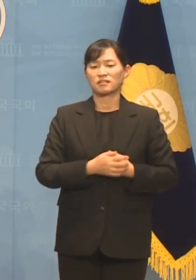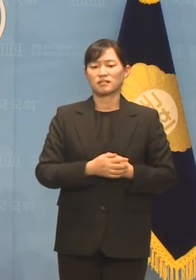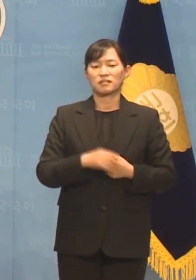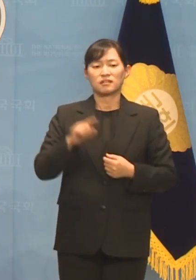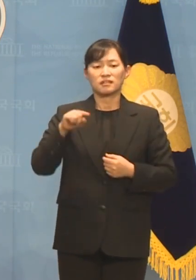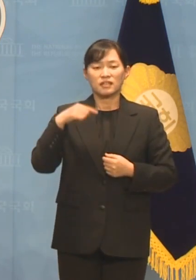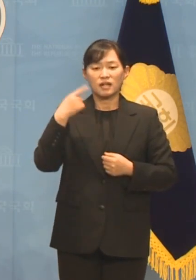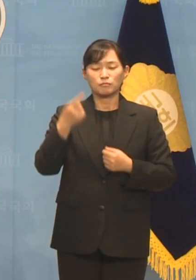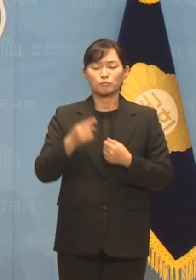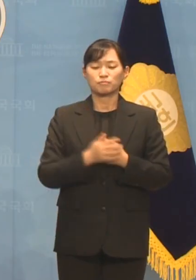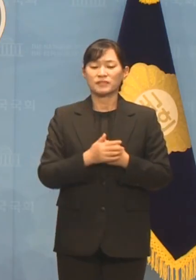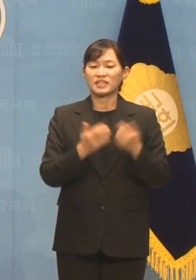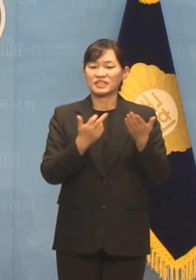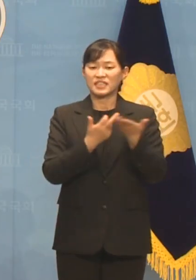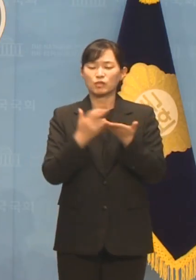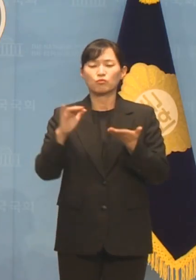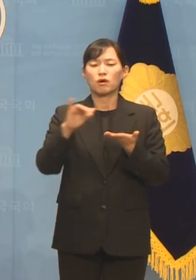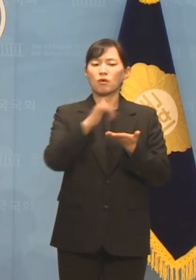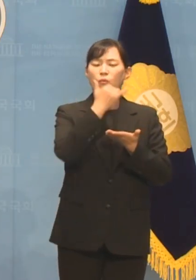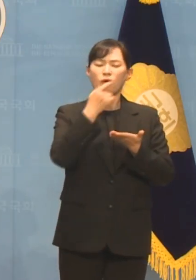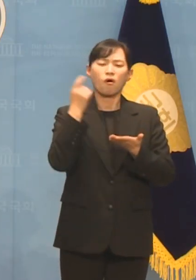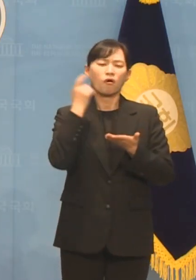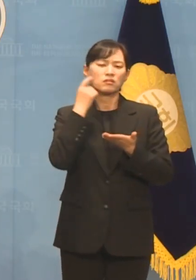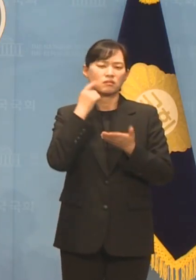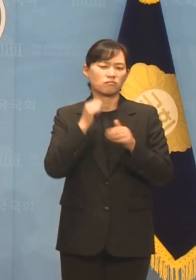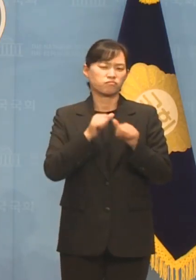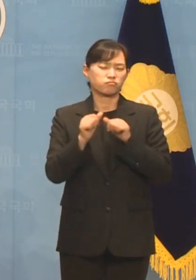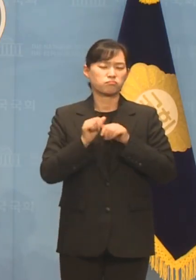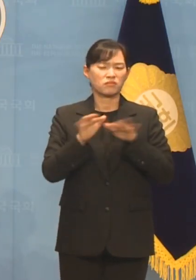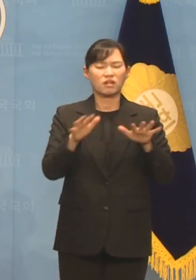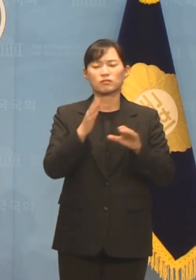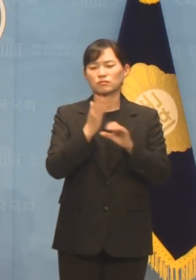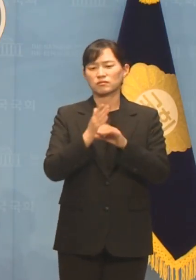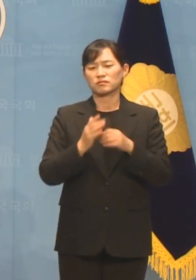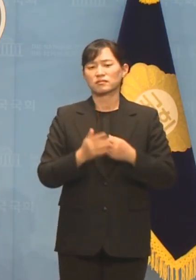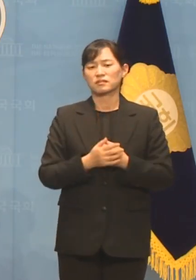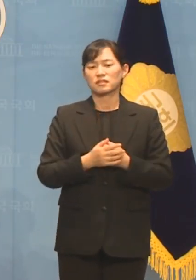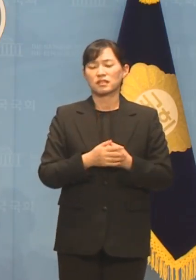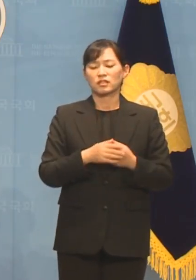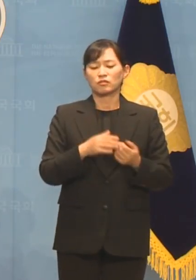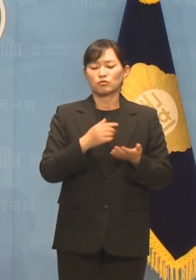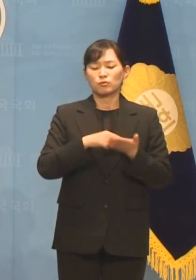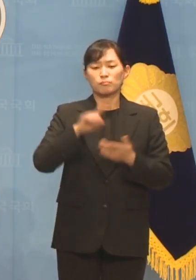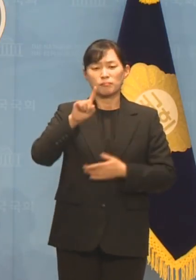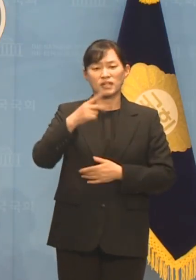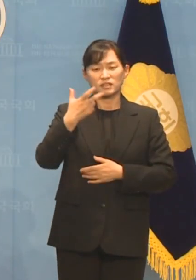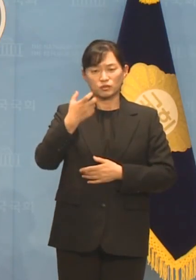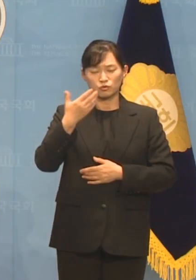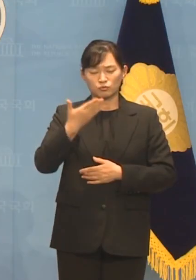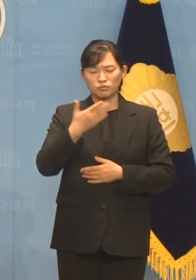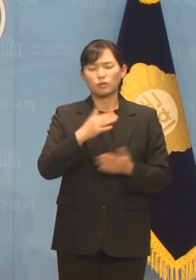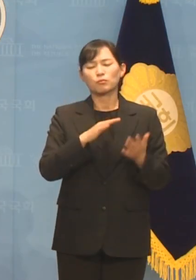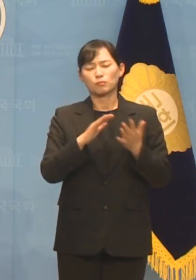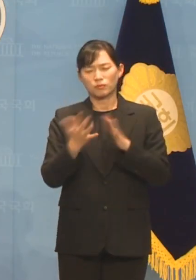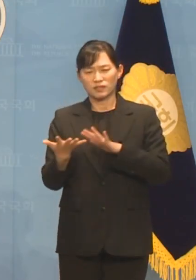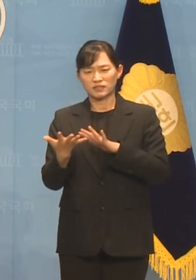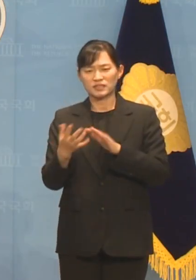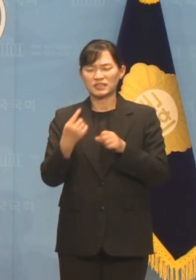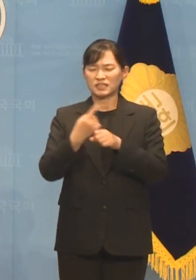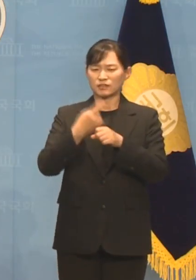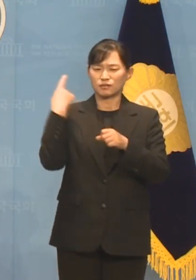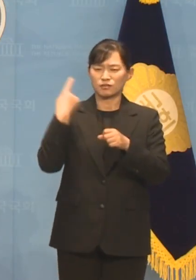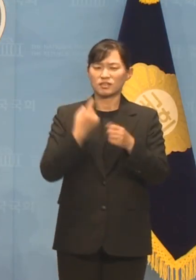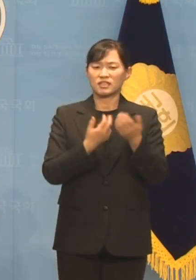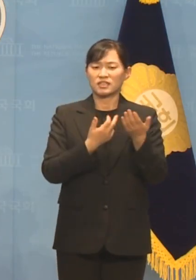다음으로 제주항공 참사 관련 허위사실이 확산 중이라는 제보도 있습니다. 179명의 희생자가 발생한 지난해 제주항공